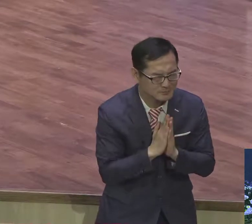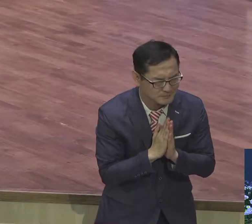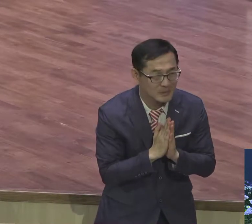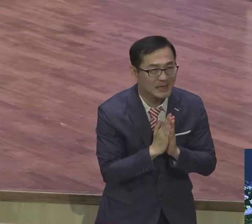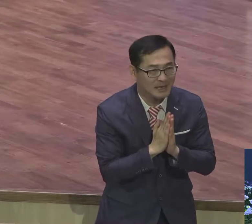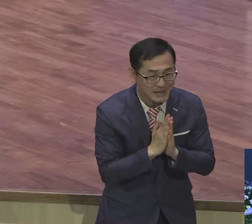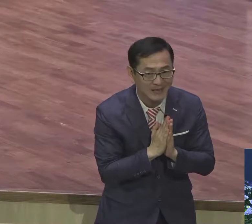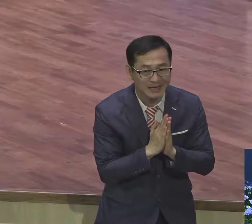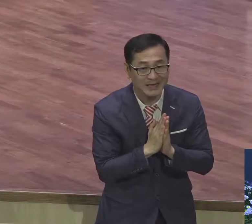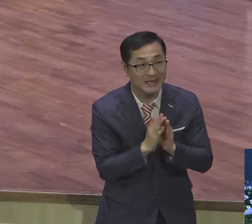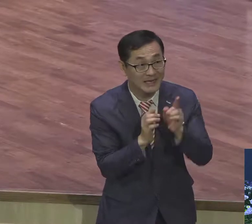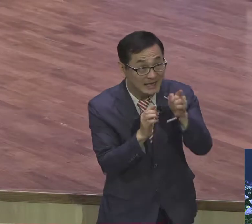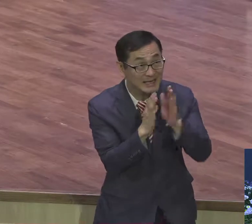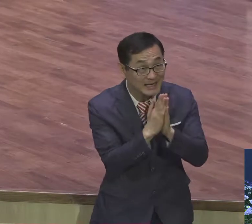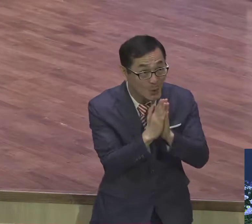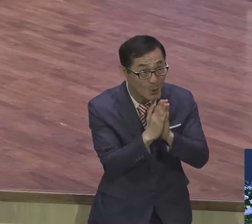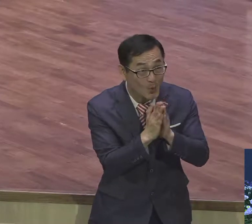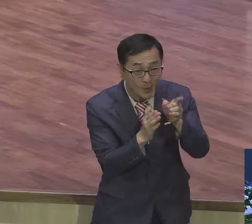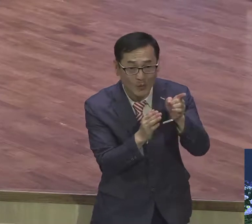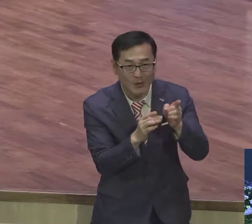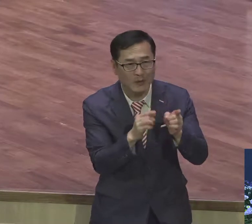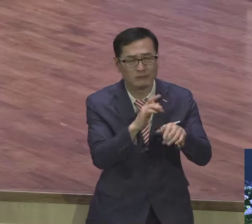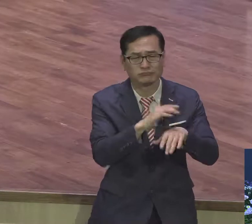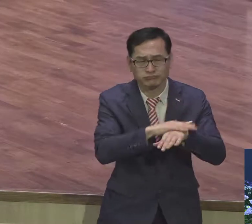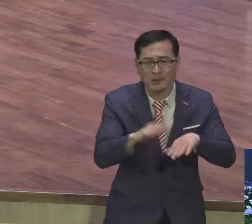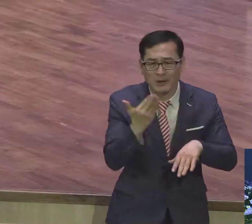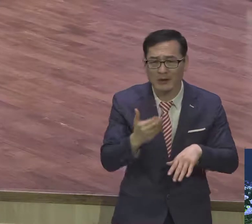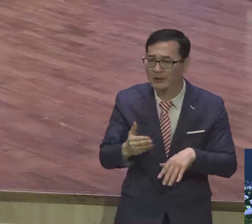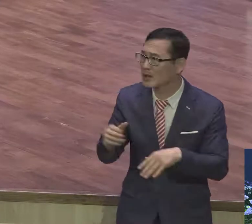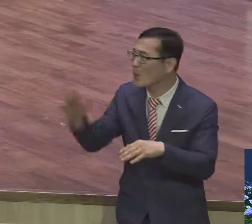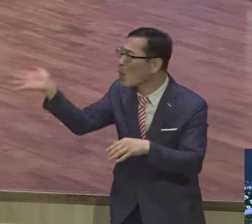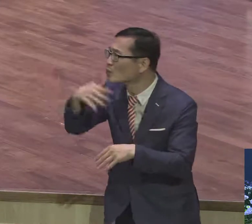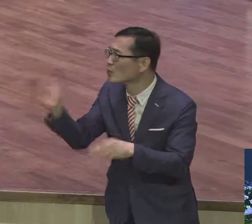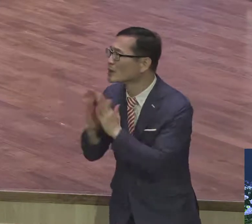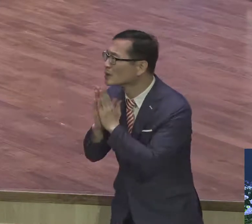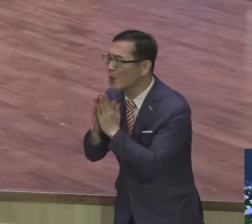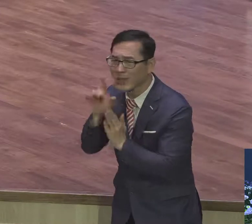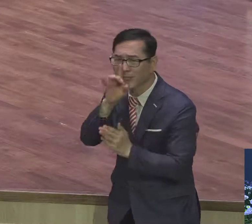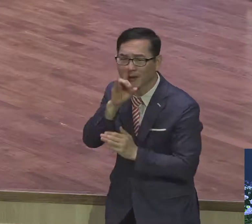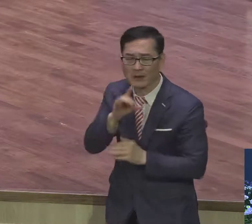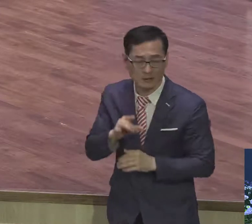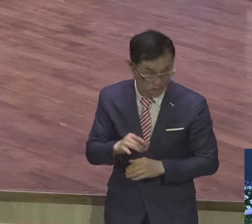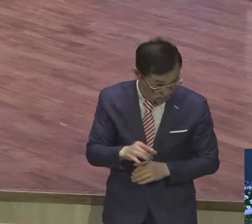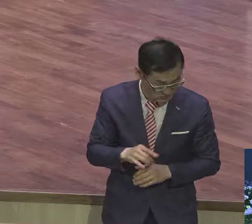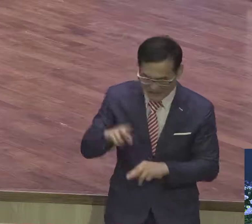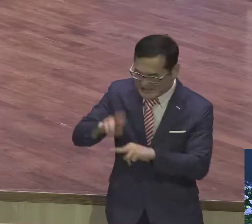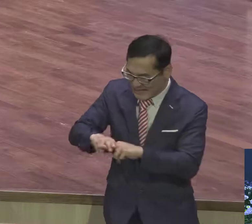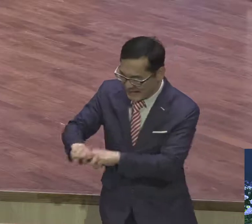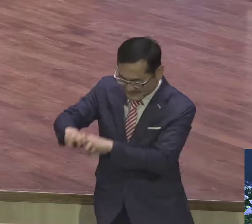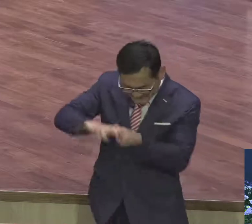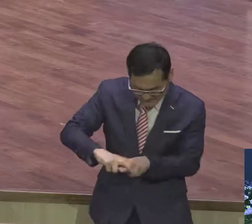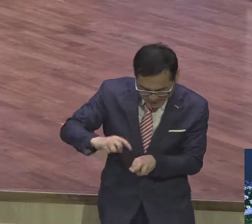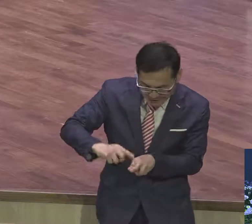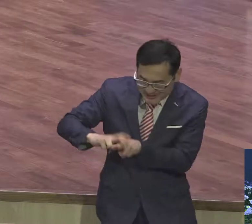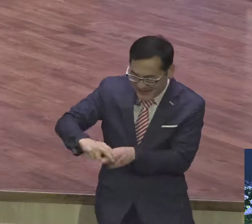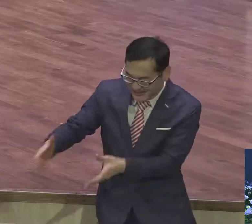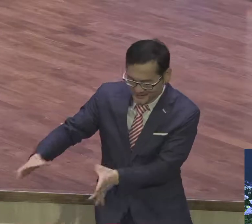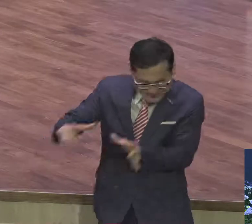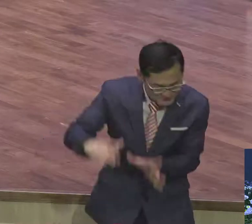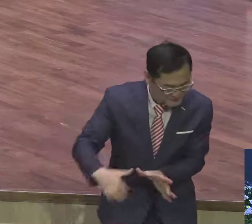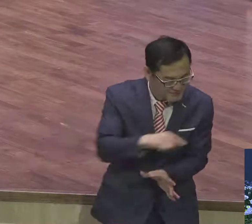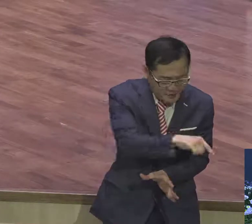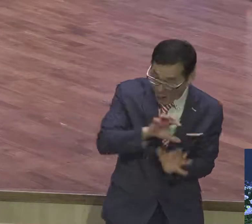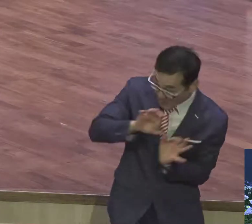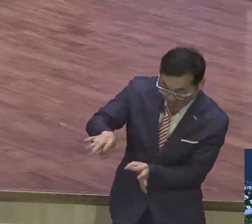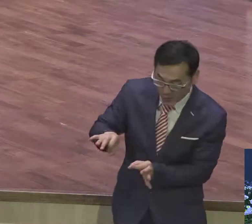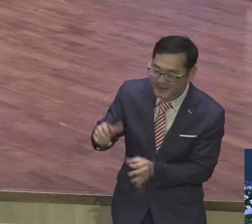의자 한 개 줄거네 의자 놓고 예수님 앉아 계신다 생각하고 기도하세요 어제 비누잔 앞에서 막 기도했대 한동안 체질이